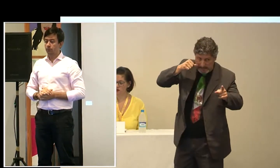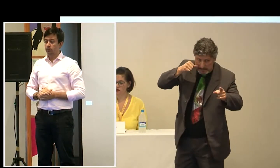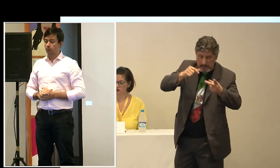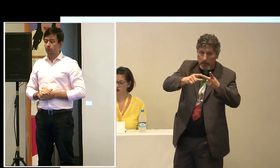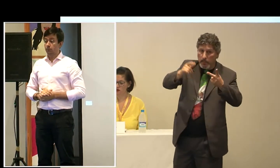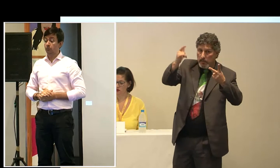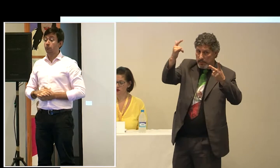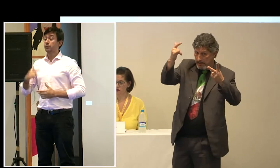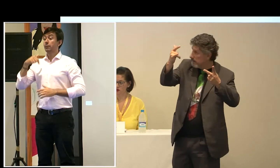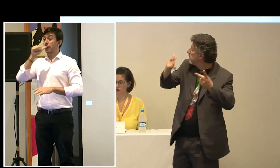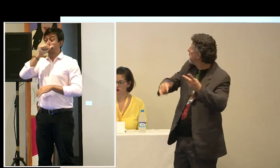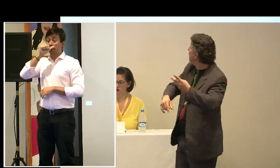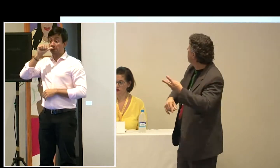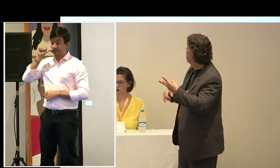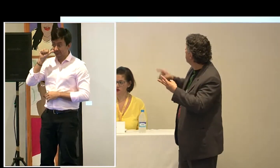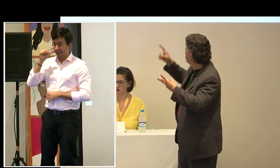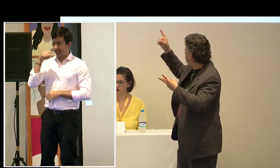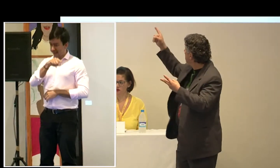informações, ok?